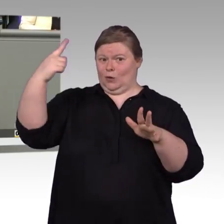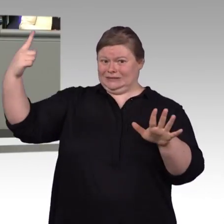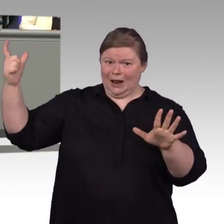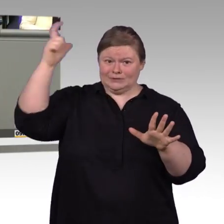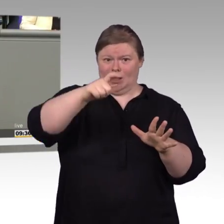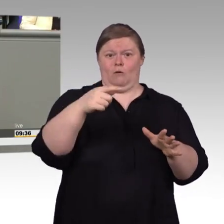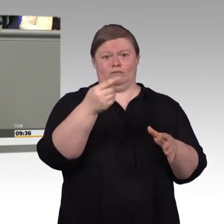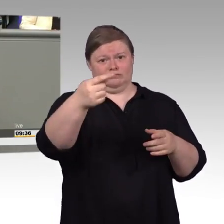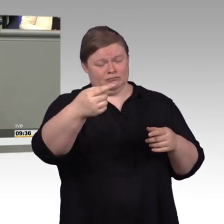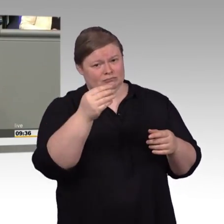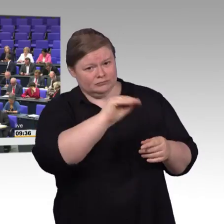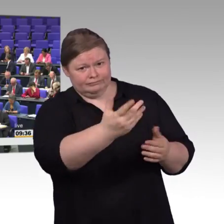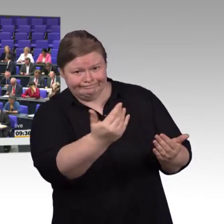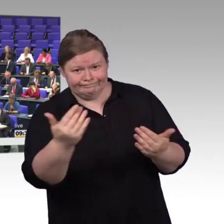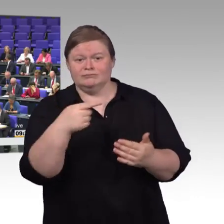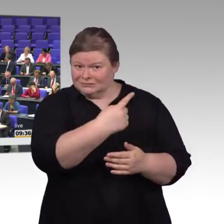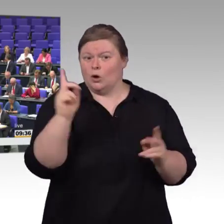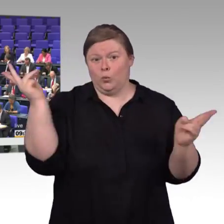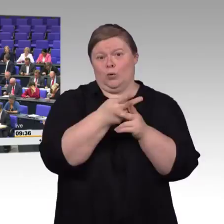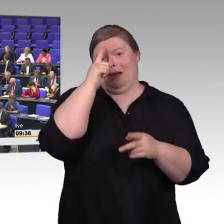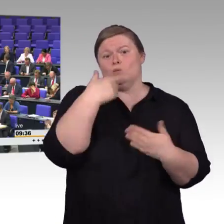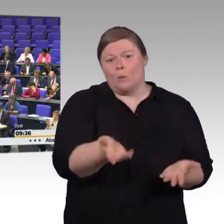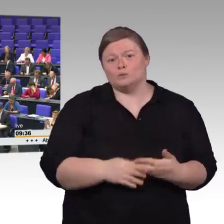selbstbenannten Sachverständigen, Kolleginnen und Kollegen.